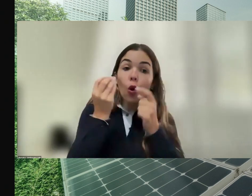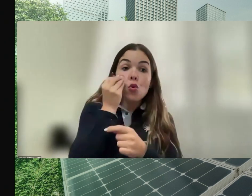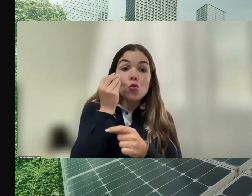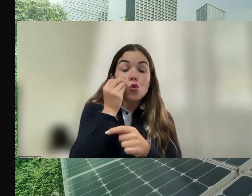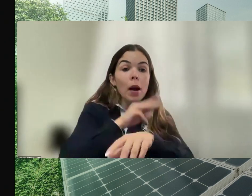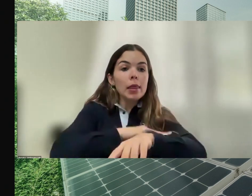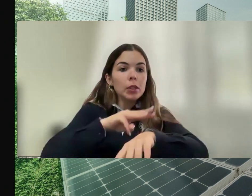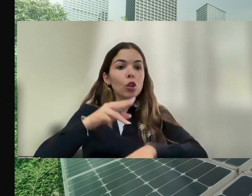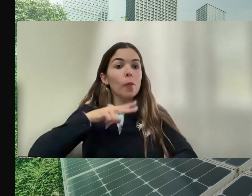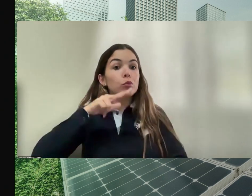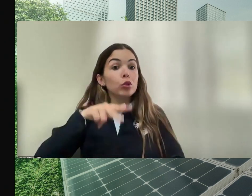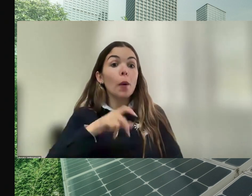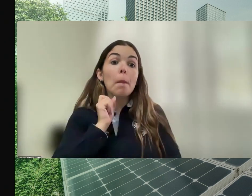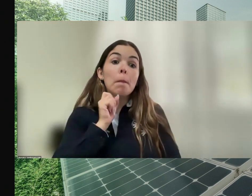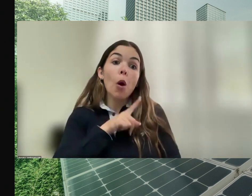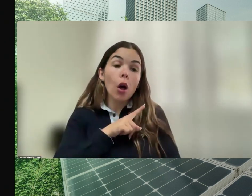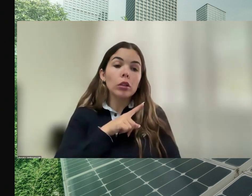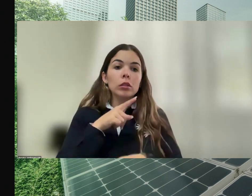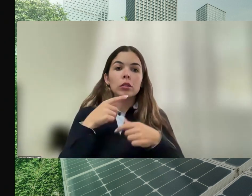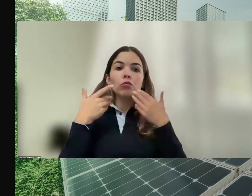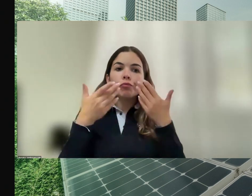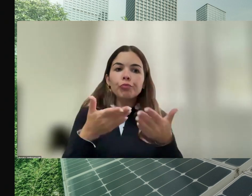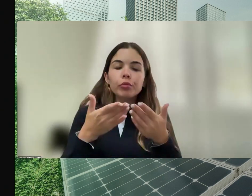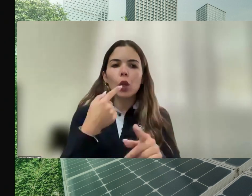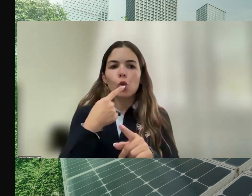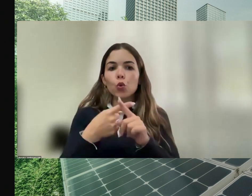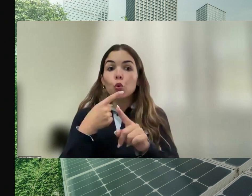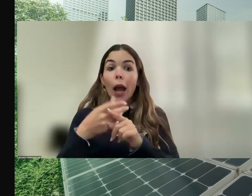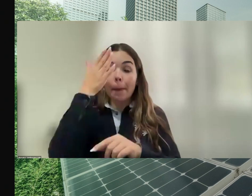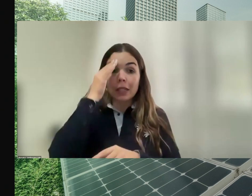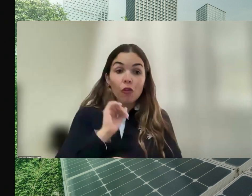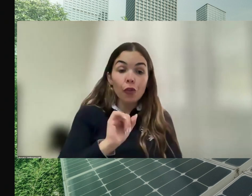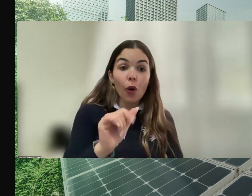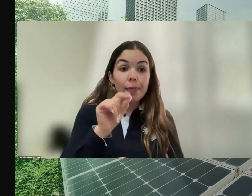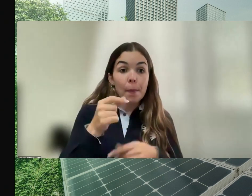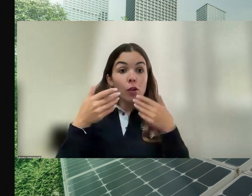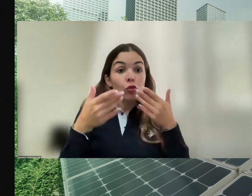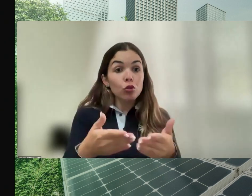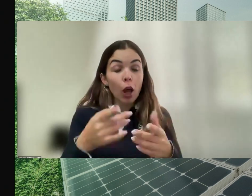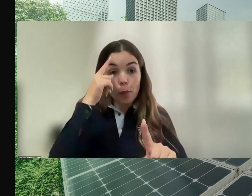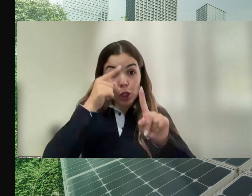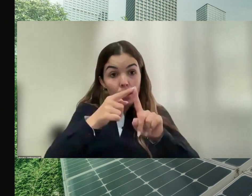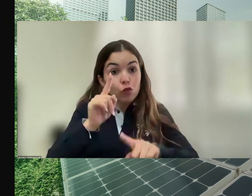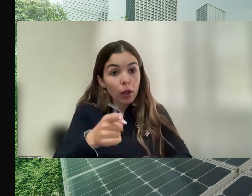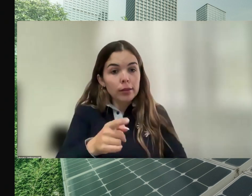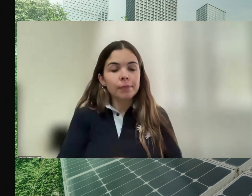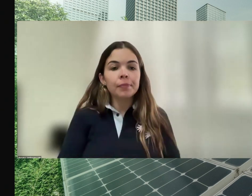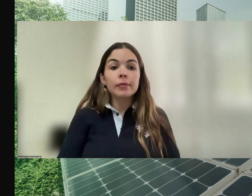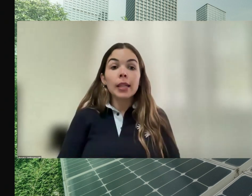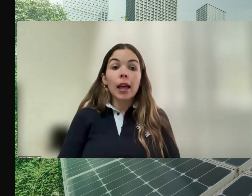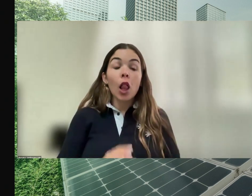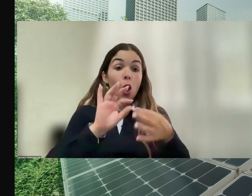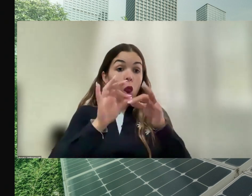portuguesa pode fortalecer as suas capacidades e contribuir também para esses objetivos. É neste